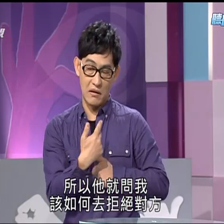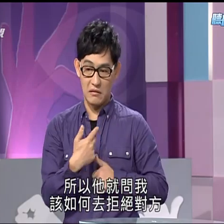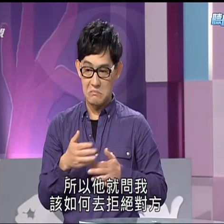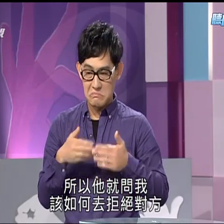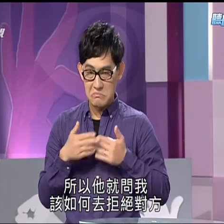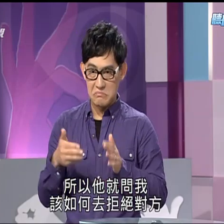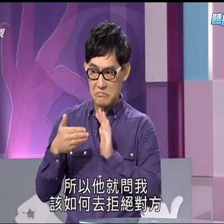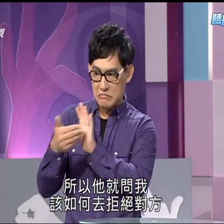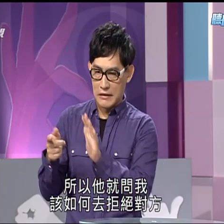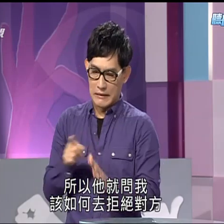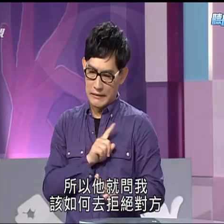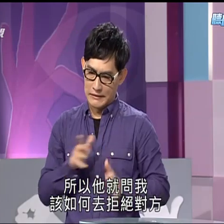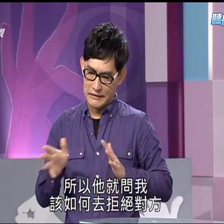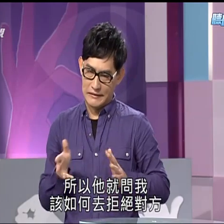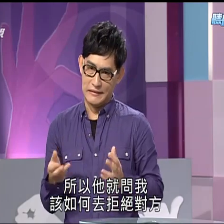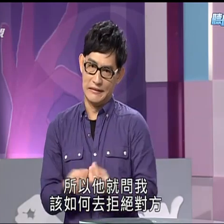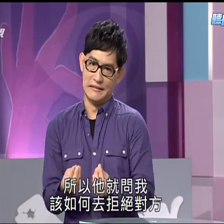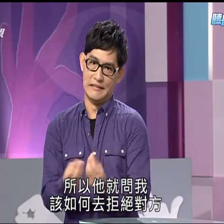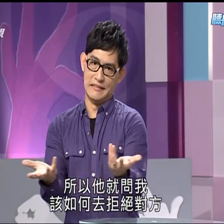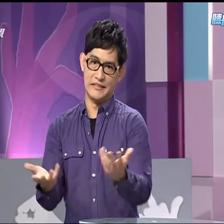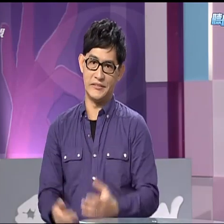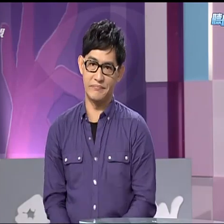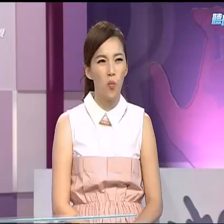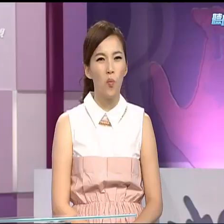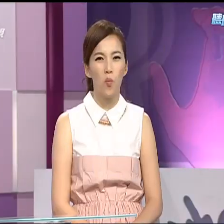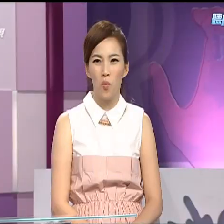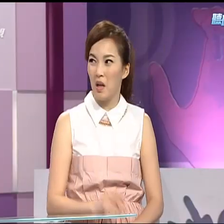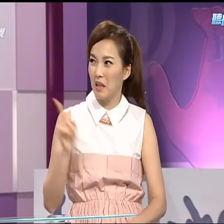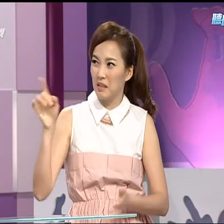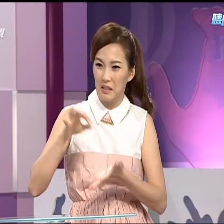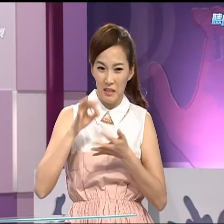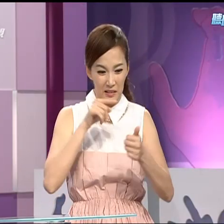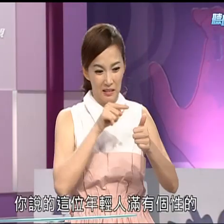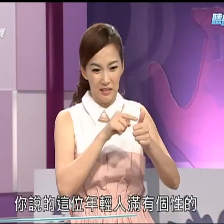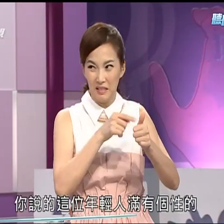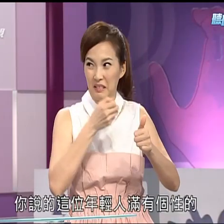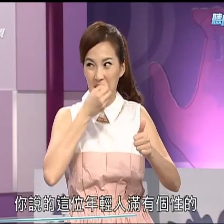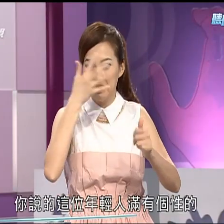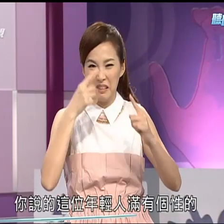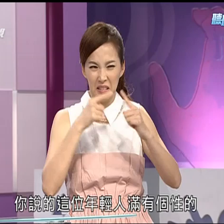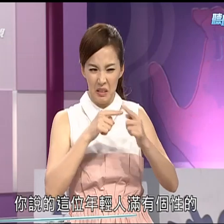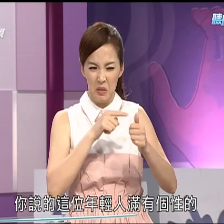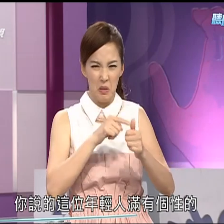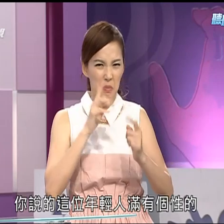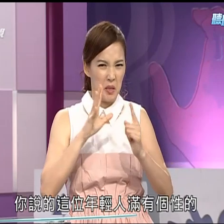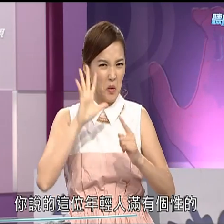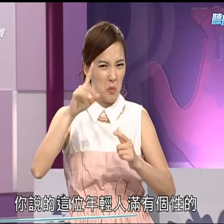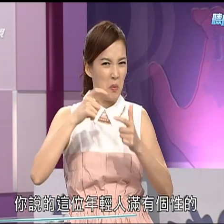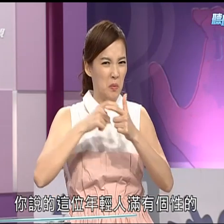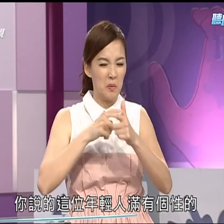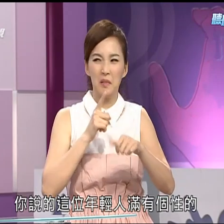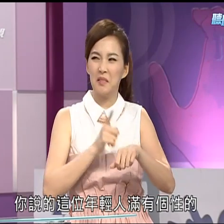就问我该如何去拒绝对方。 哦，你说的这位年轻人蛮有个性